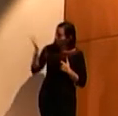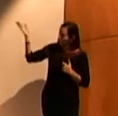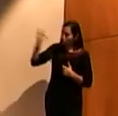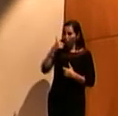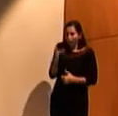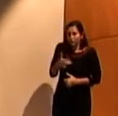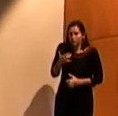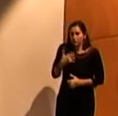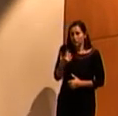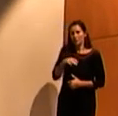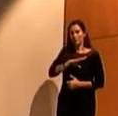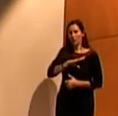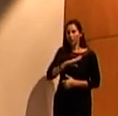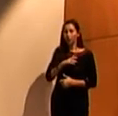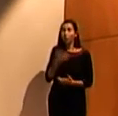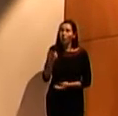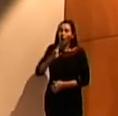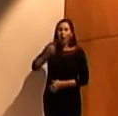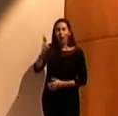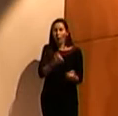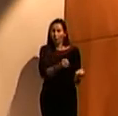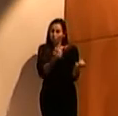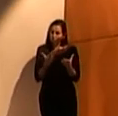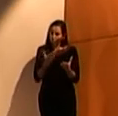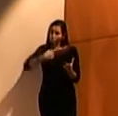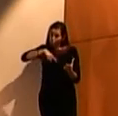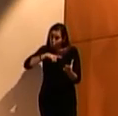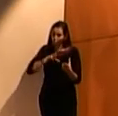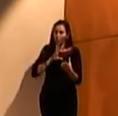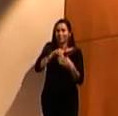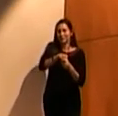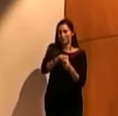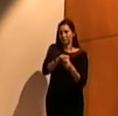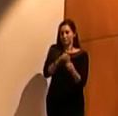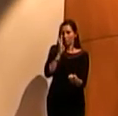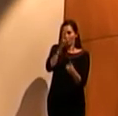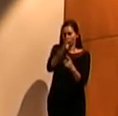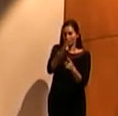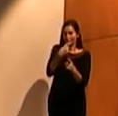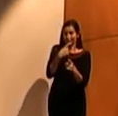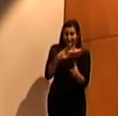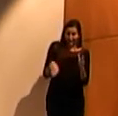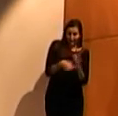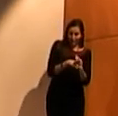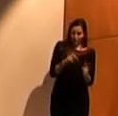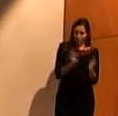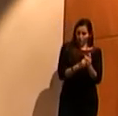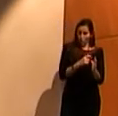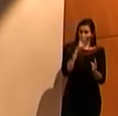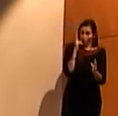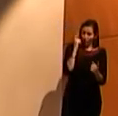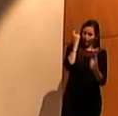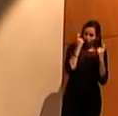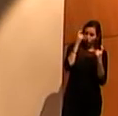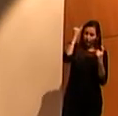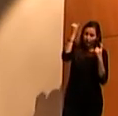intéressés, parce que c'est pas si souvent qu'on nous propose de nous associer à un projet de la conception jusqu'à la